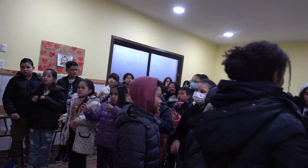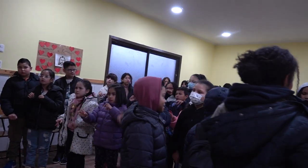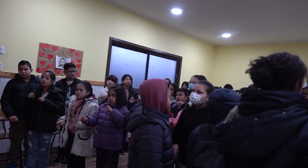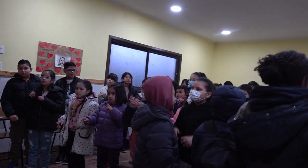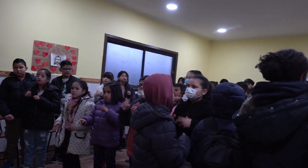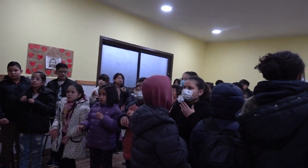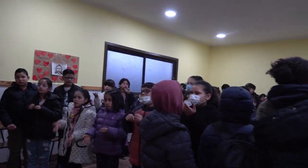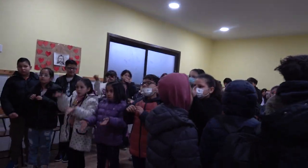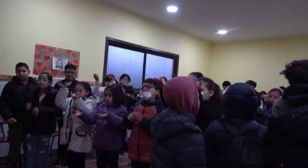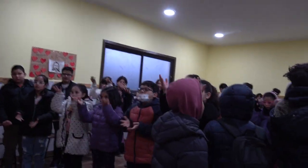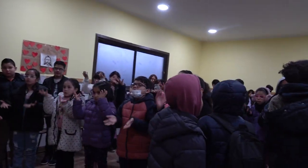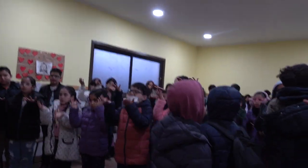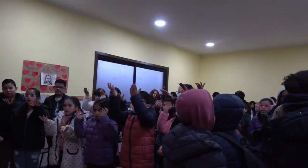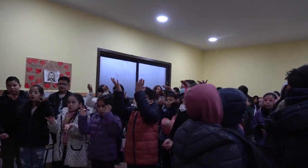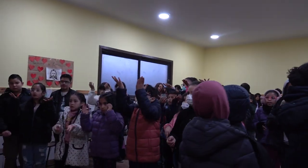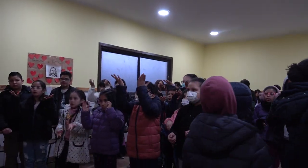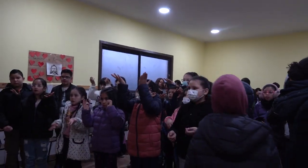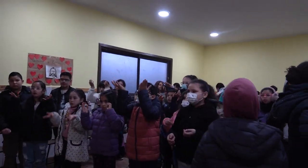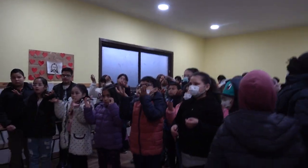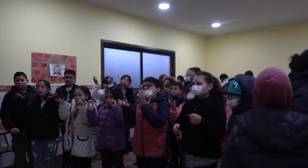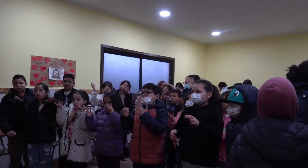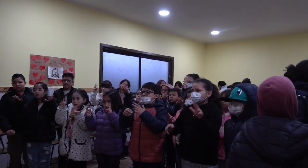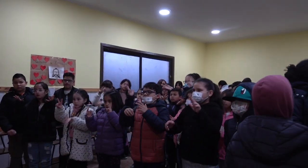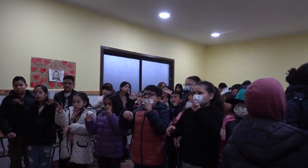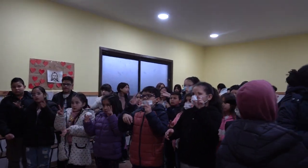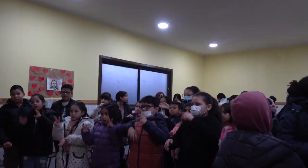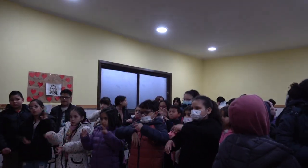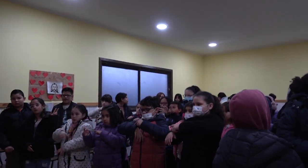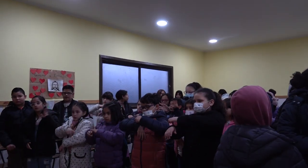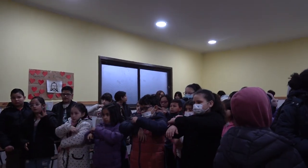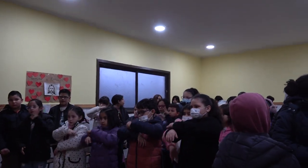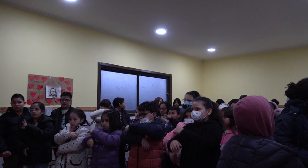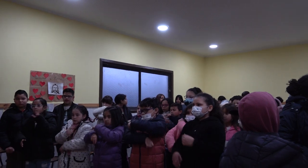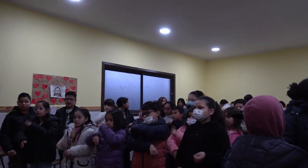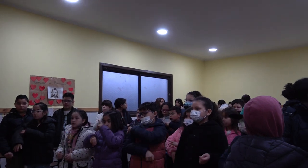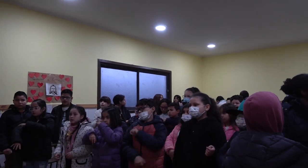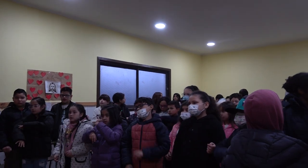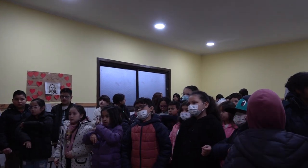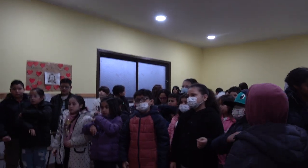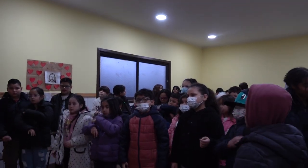los animalitos subieron de dos en dos.